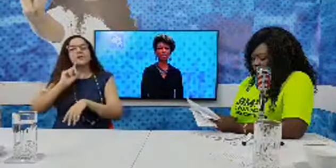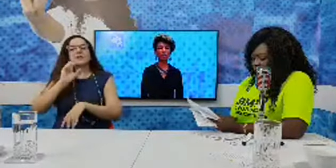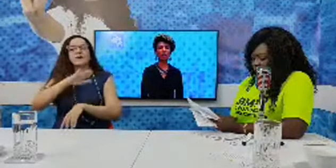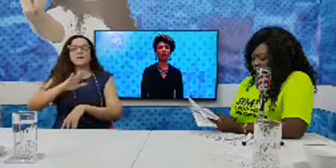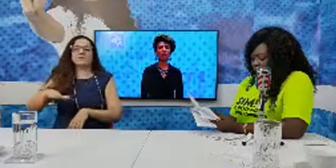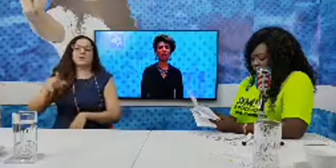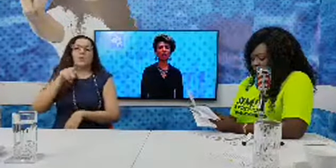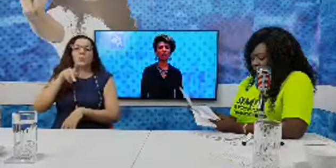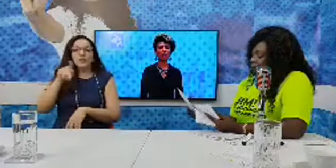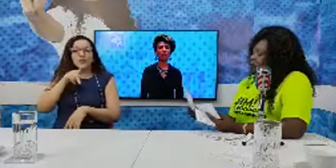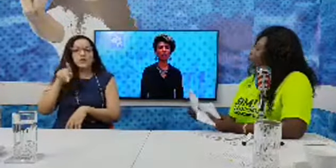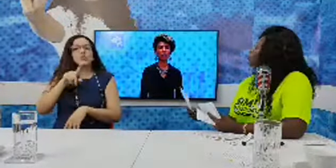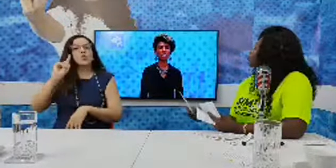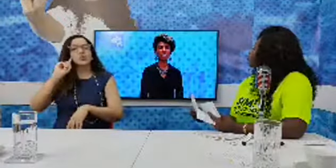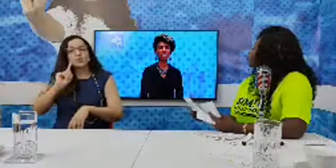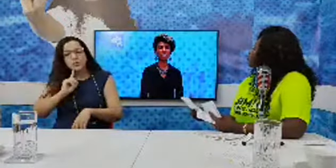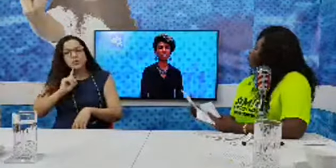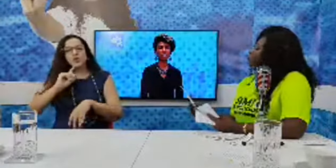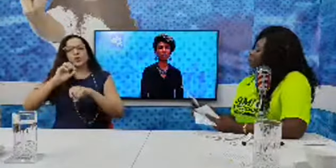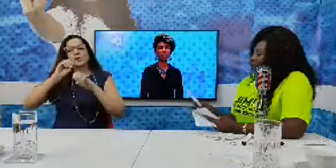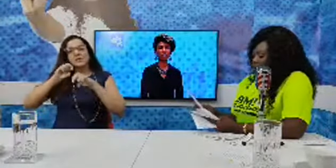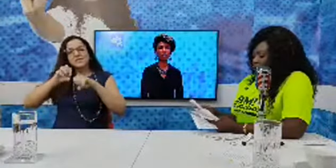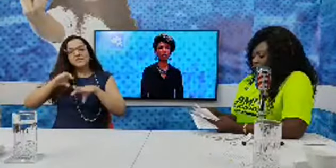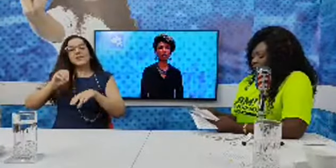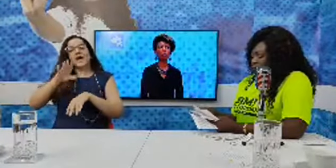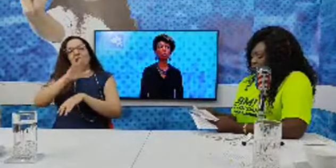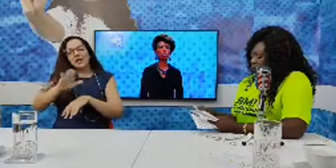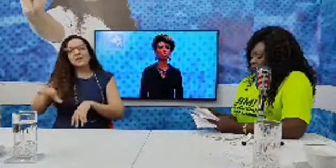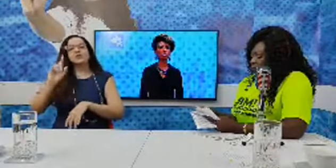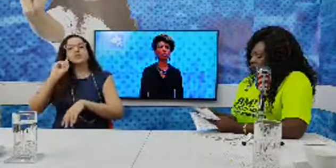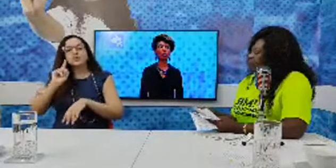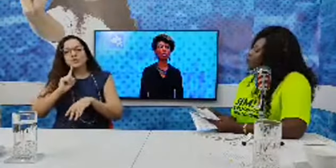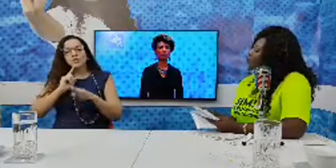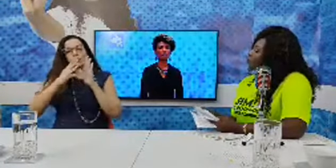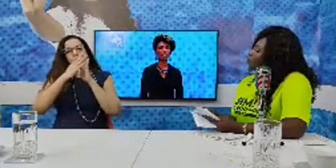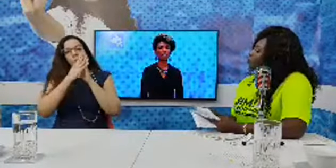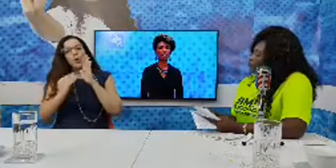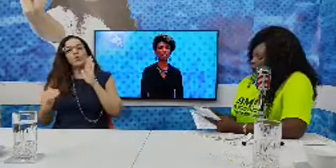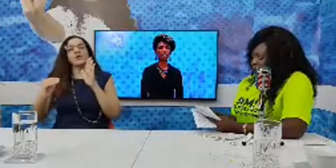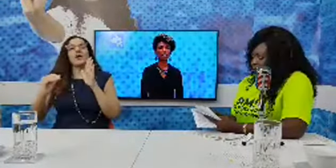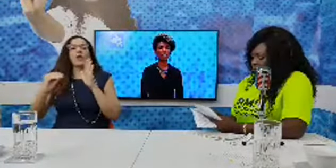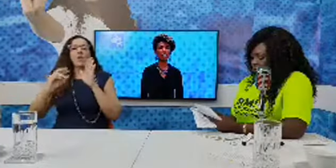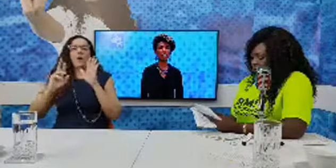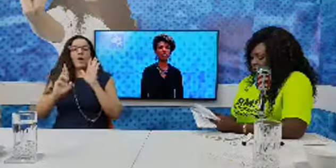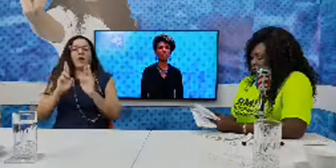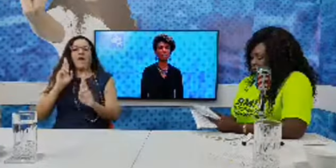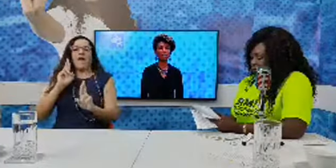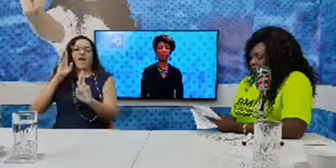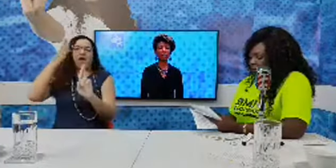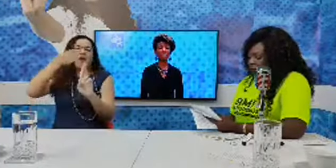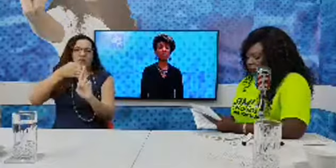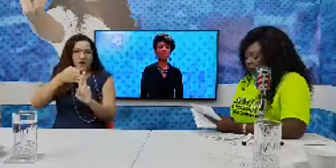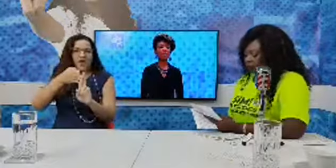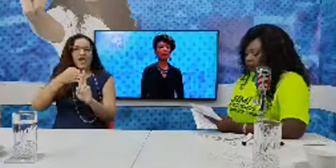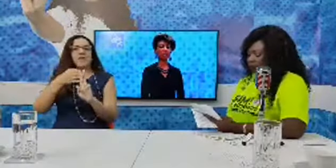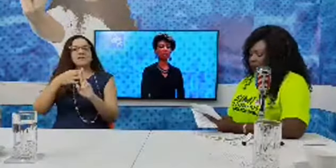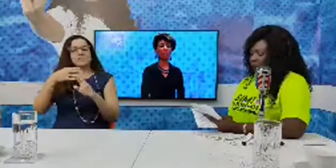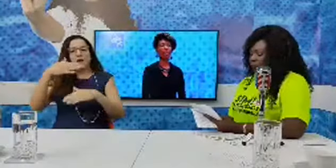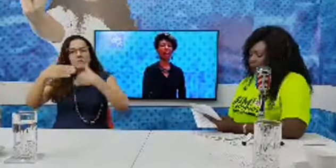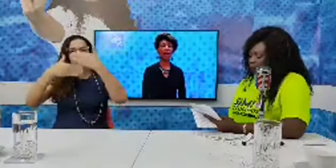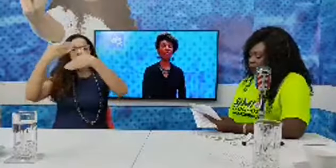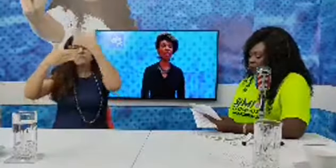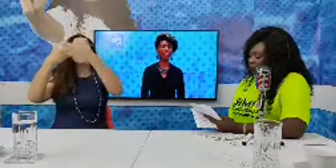Adaptação na metodologia de ensino, professores surdos para crianças, porque a criança